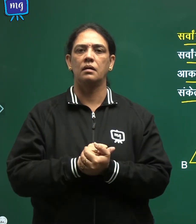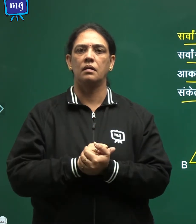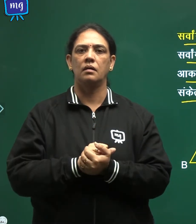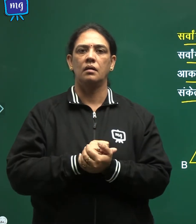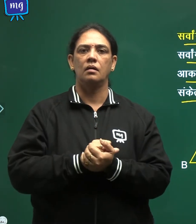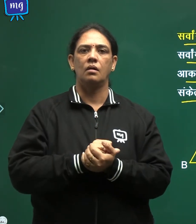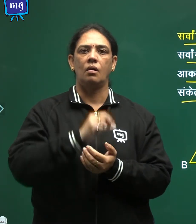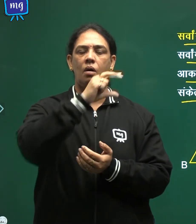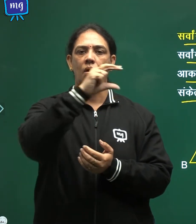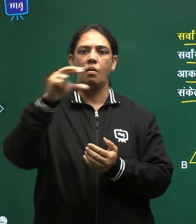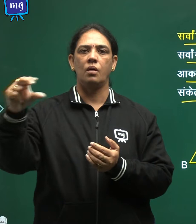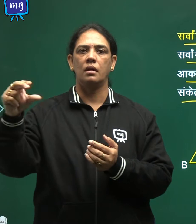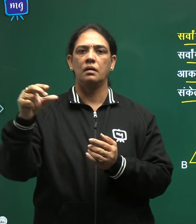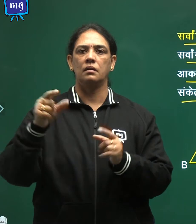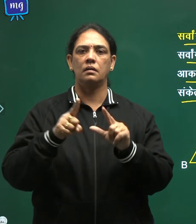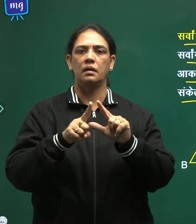और त्रिभुज PQR